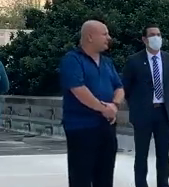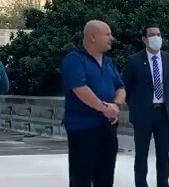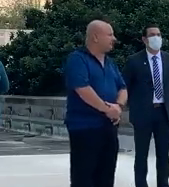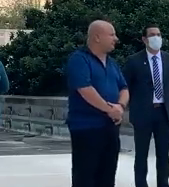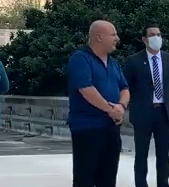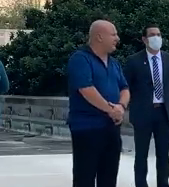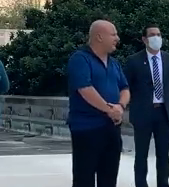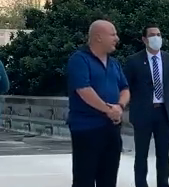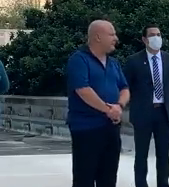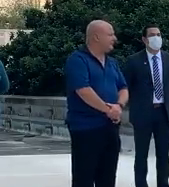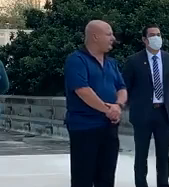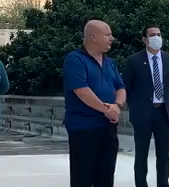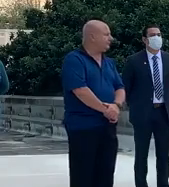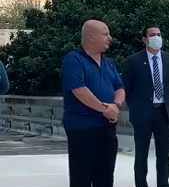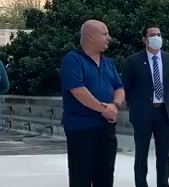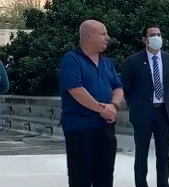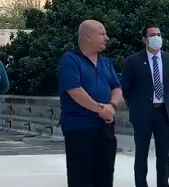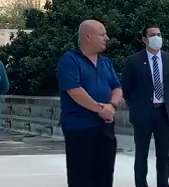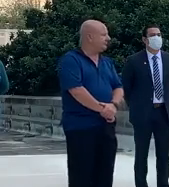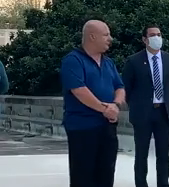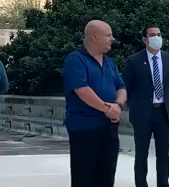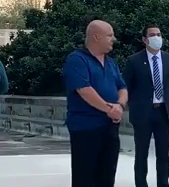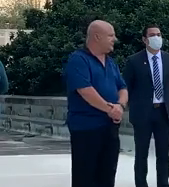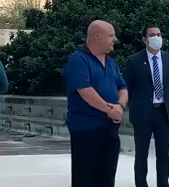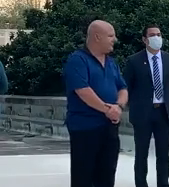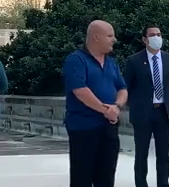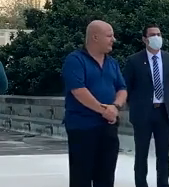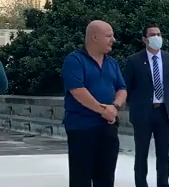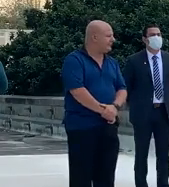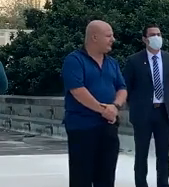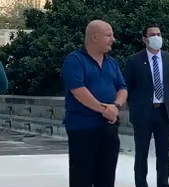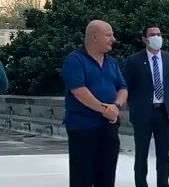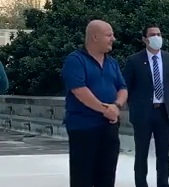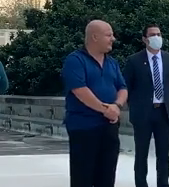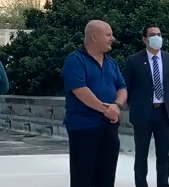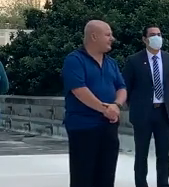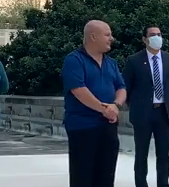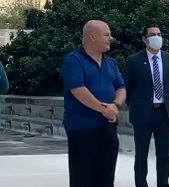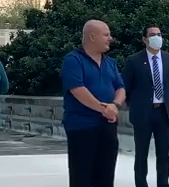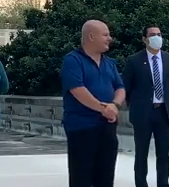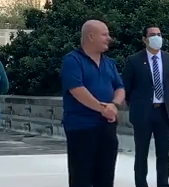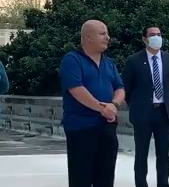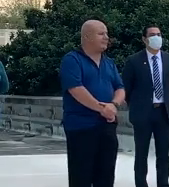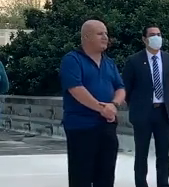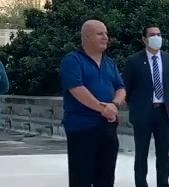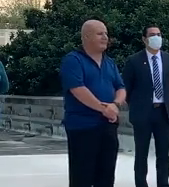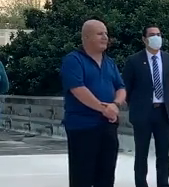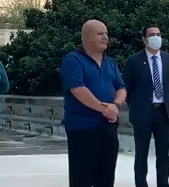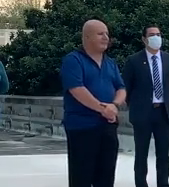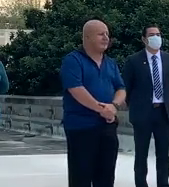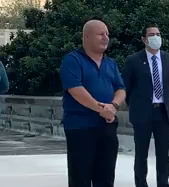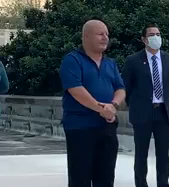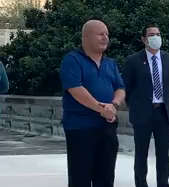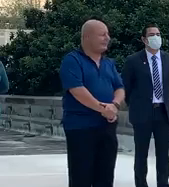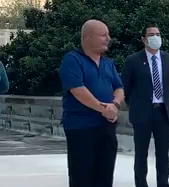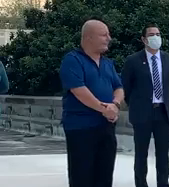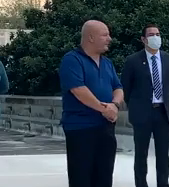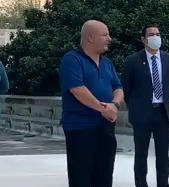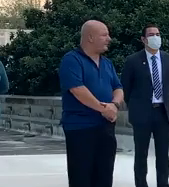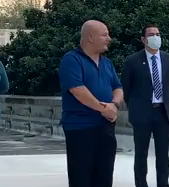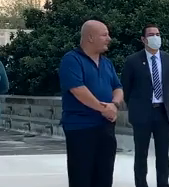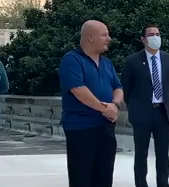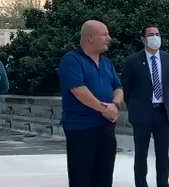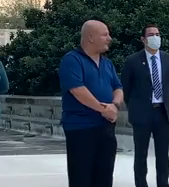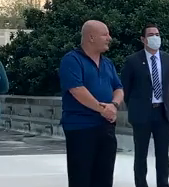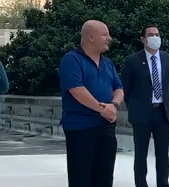somos muy importante, ¿verdad? Hoy quieren queremos reconocer a todos aquellos latinos que han